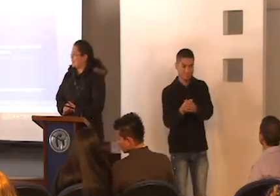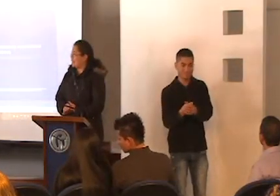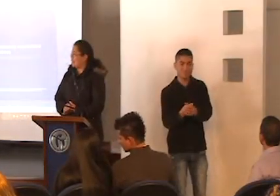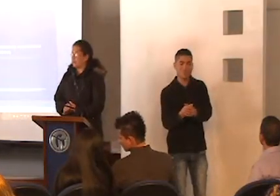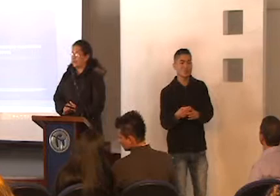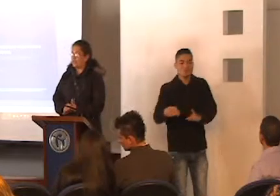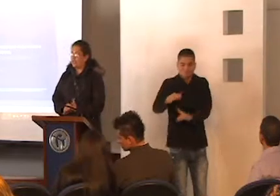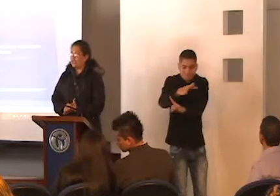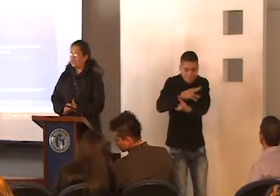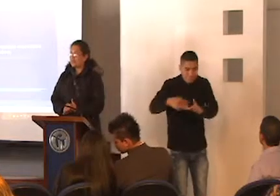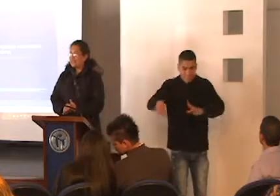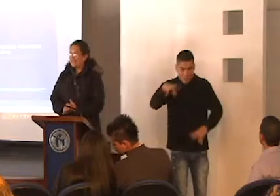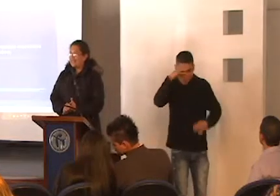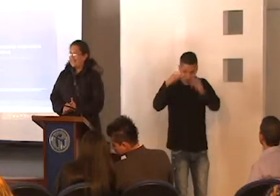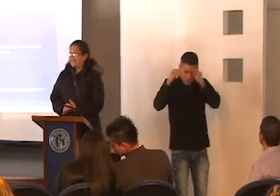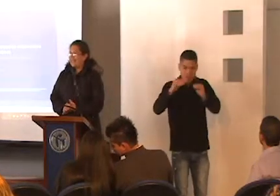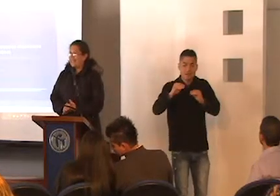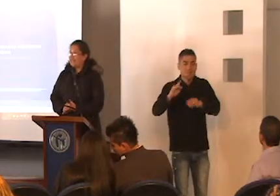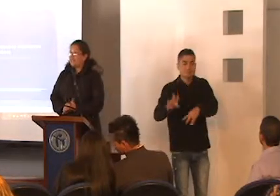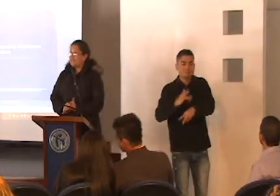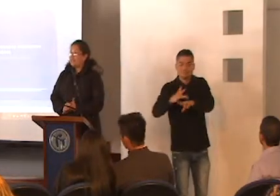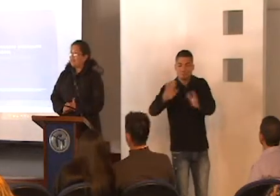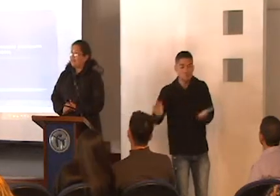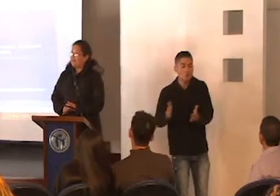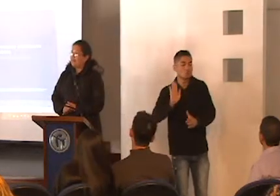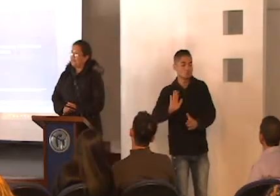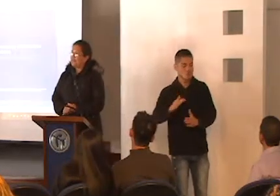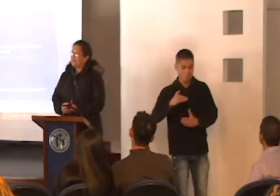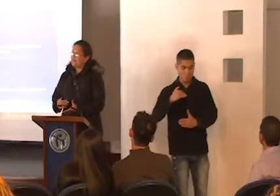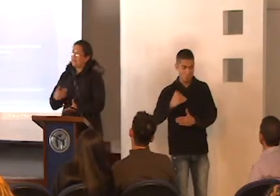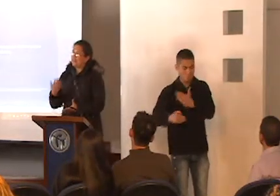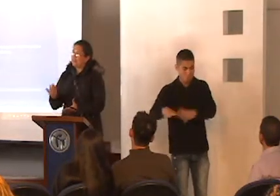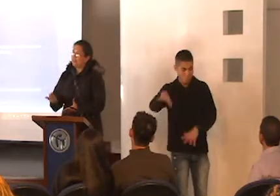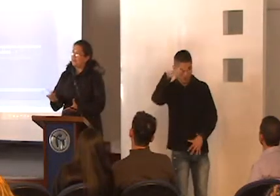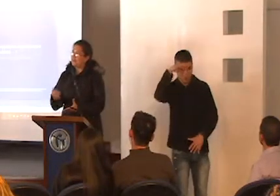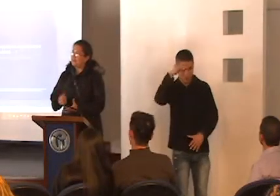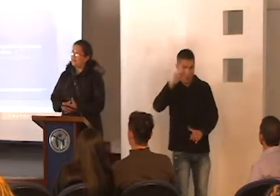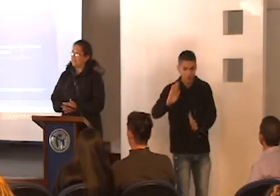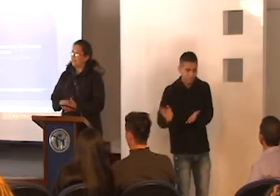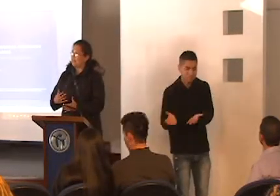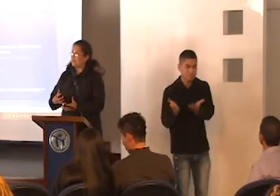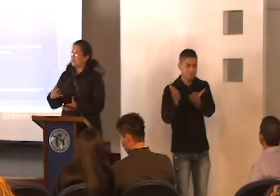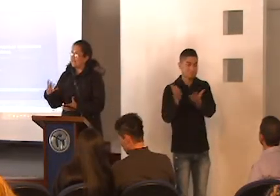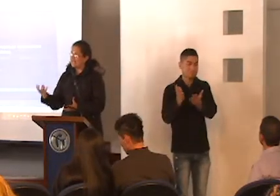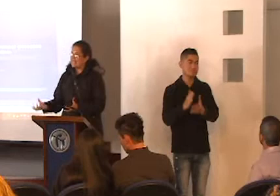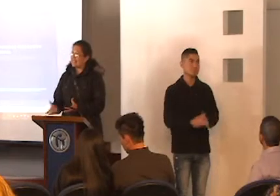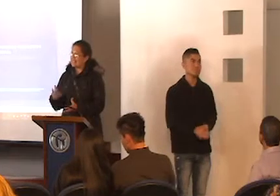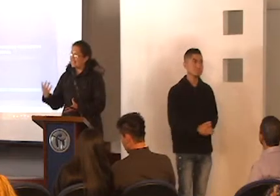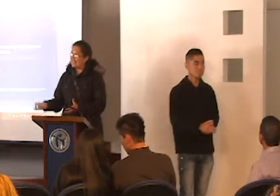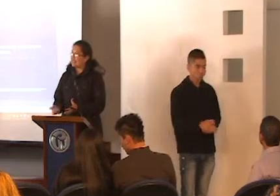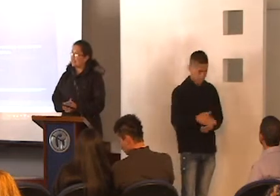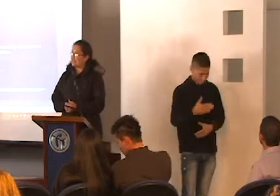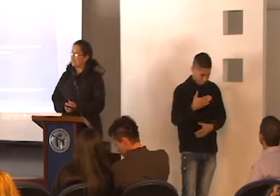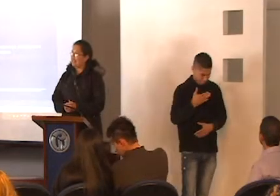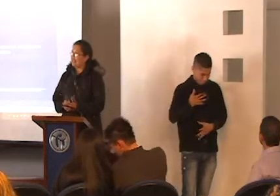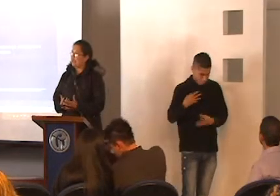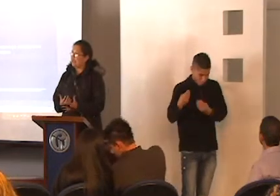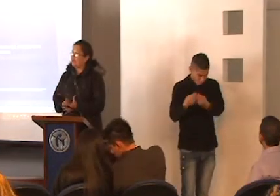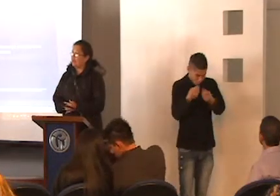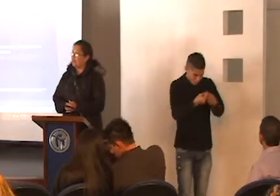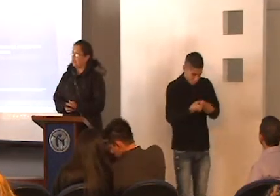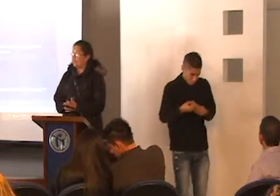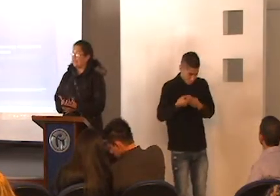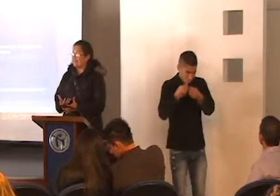que favorezcan el proceso de los niños. Es un reto, si yo me enfrenté con mis compañeros de pronto en esa